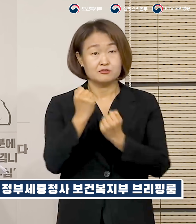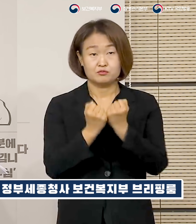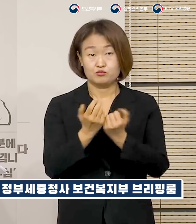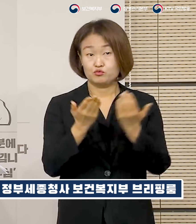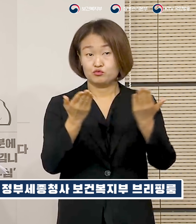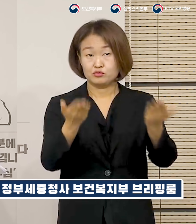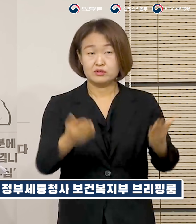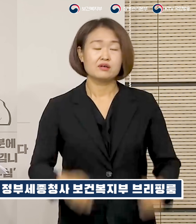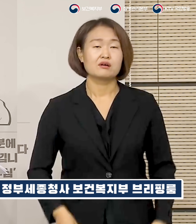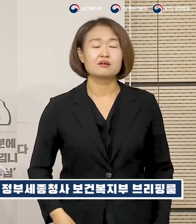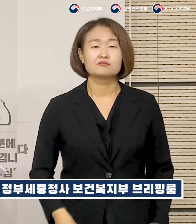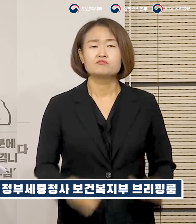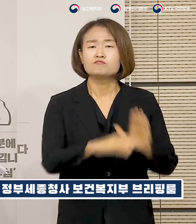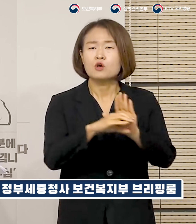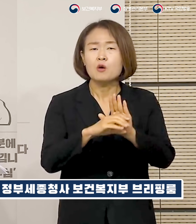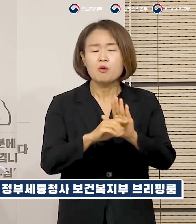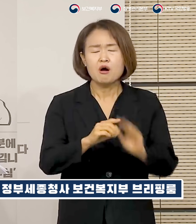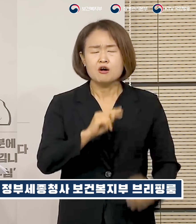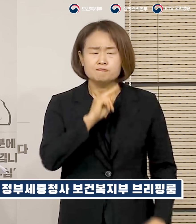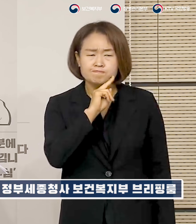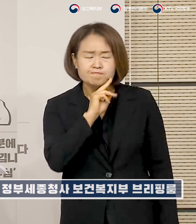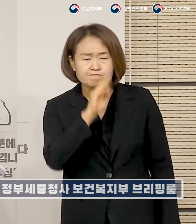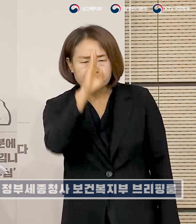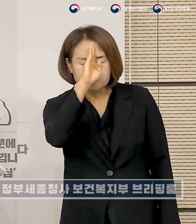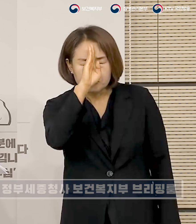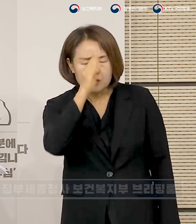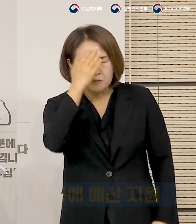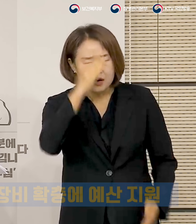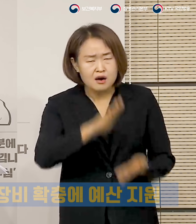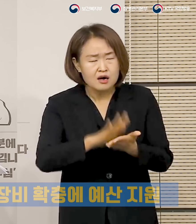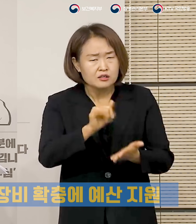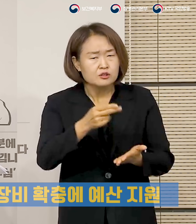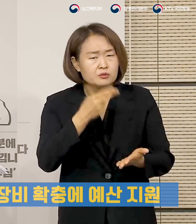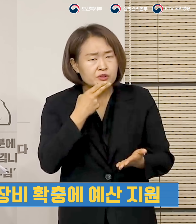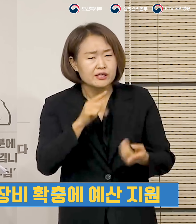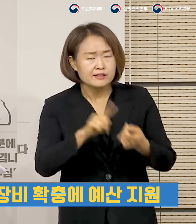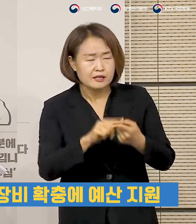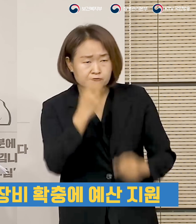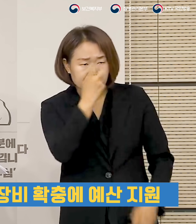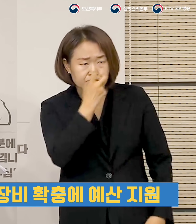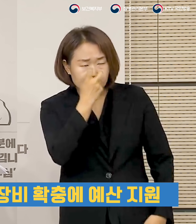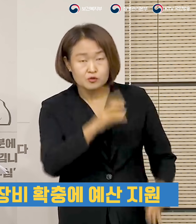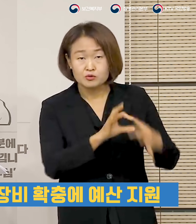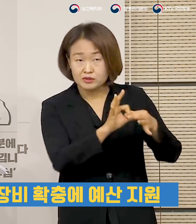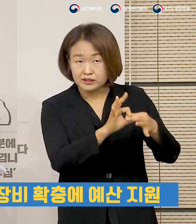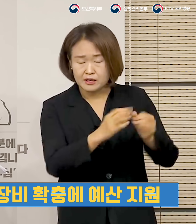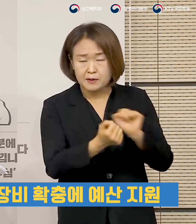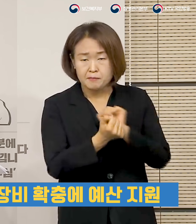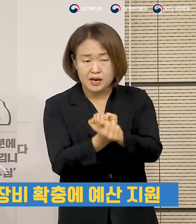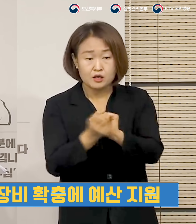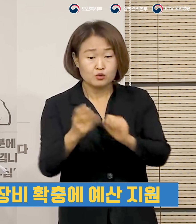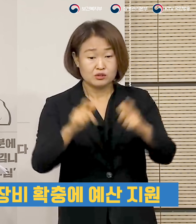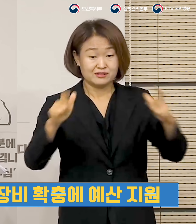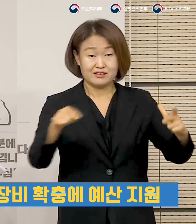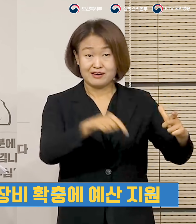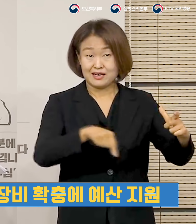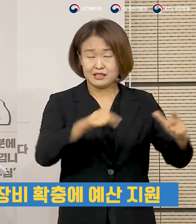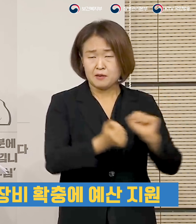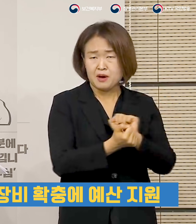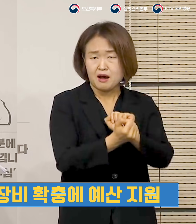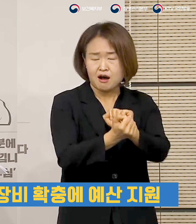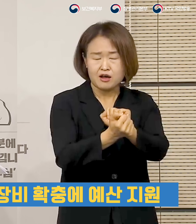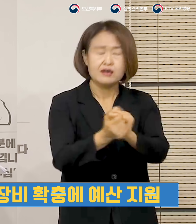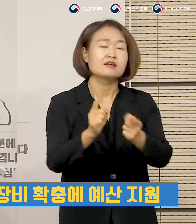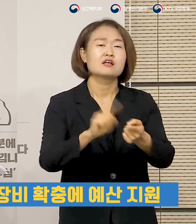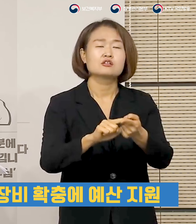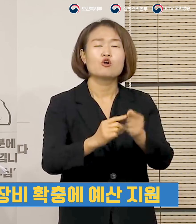선별진료소는 코로나19 의심 환자에 대한 신속한 선별 검사를 통해 의료기관 감염과 지역사회 확산 방지에 큰